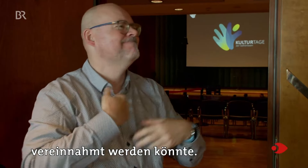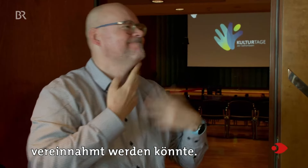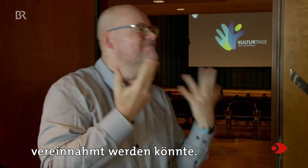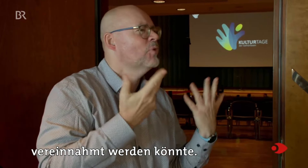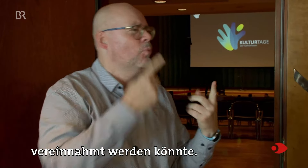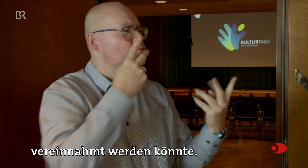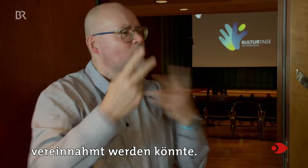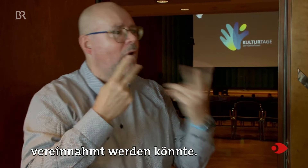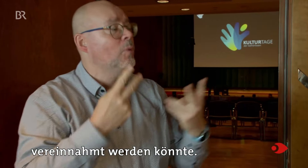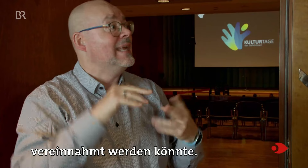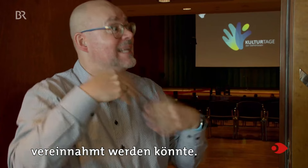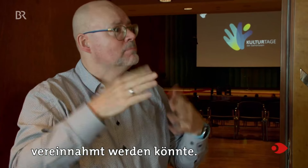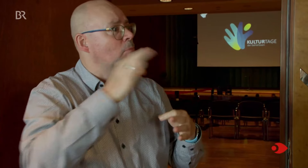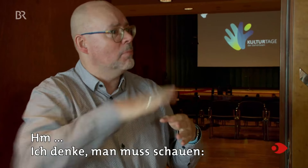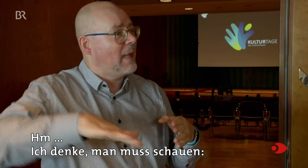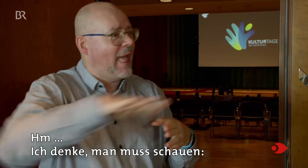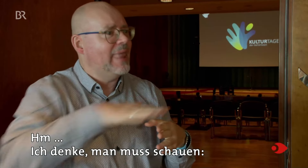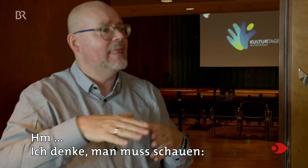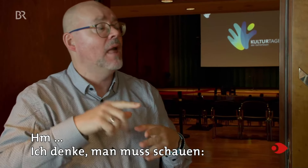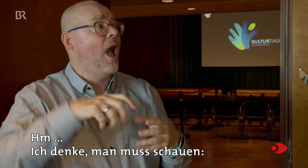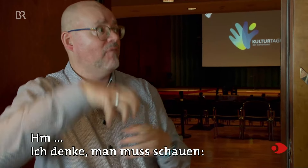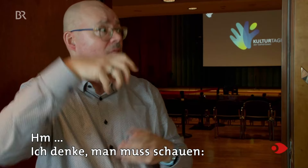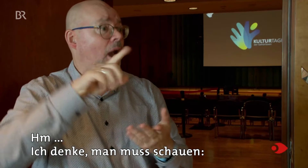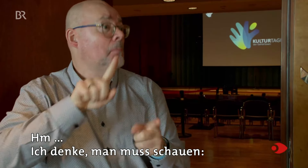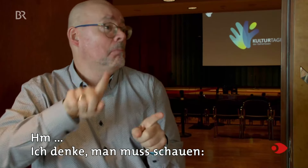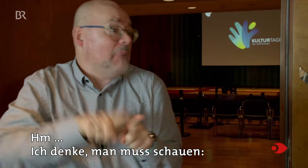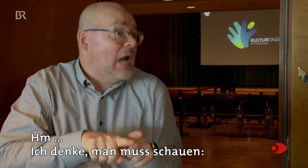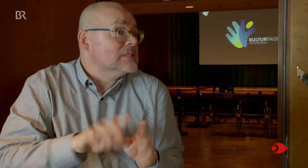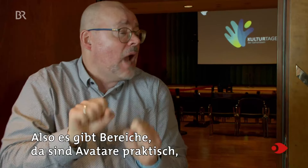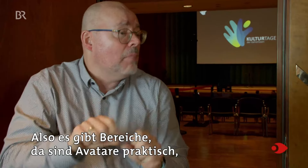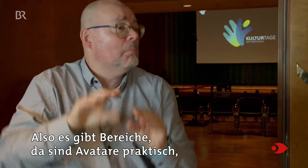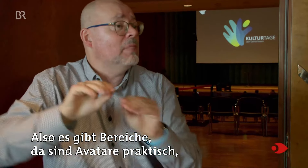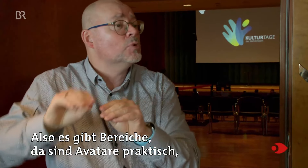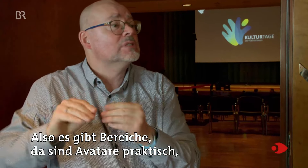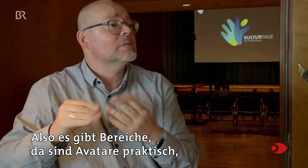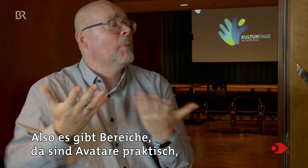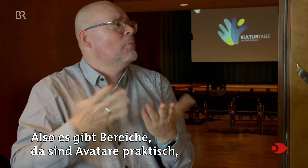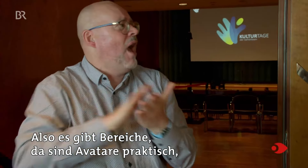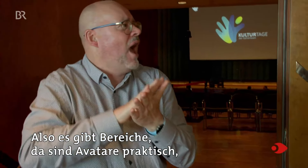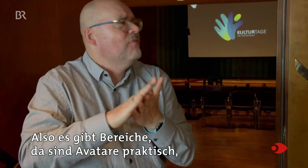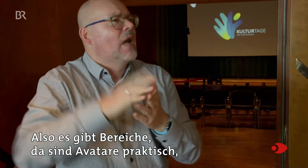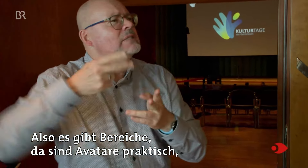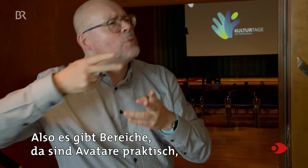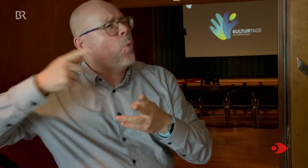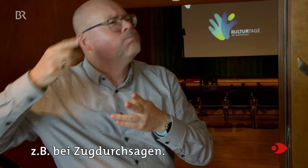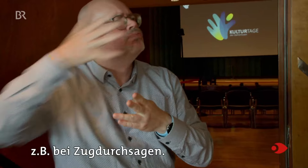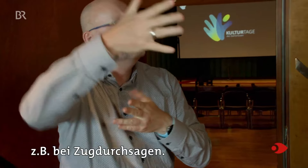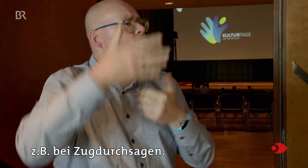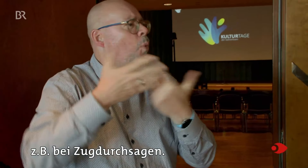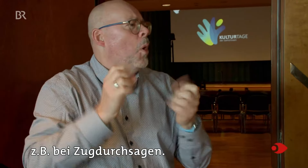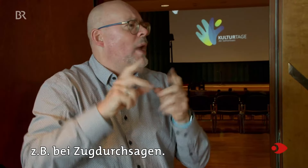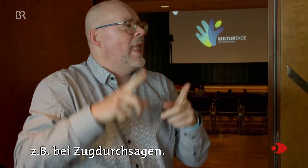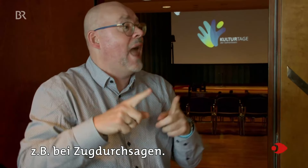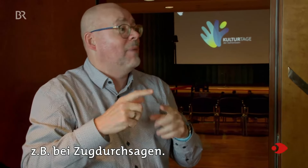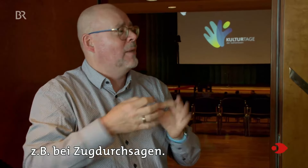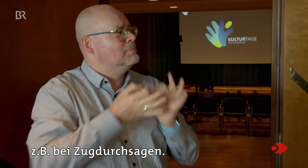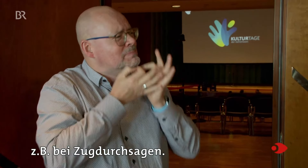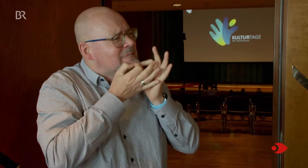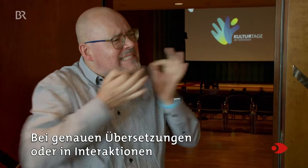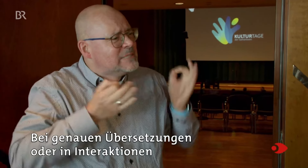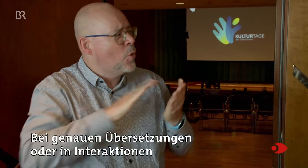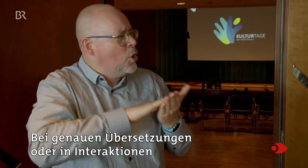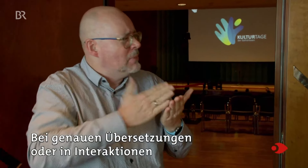Technik vereinnahmt werden könnte. Ich denke, man muss schauen, also es gibt Bereiche, da sind Avatare praktisch, zum Beispiel bei